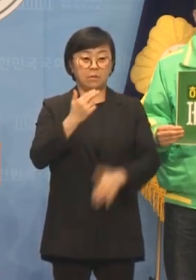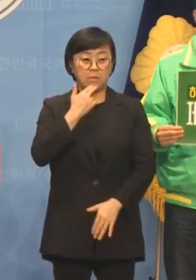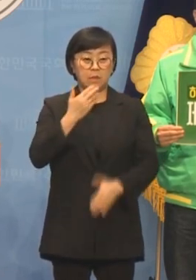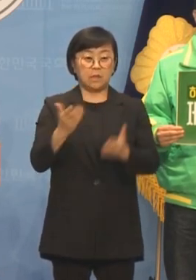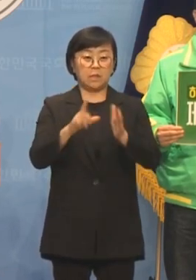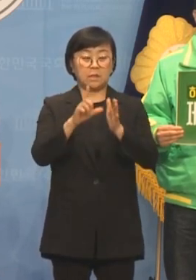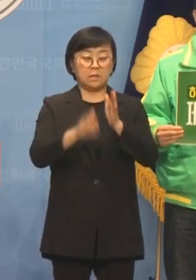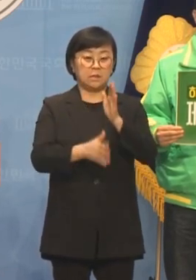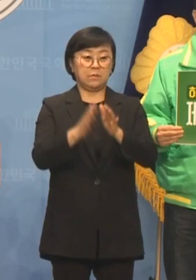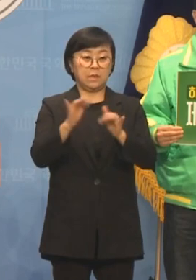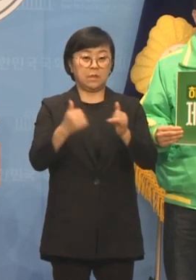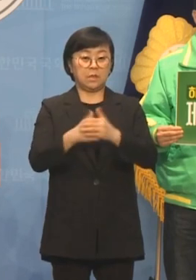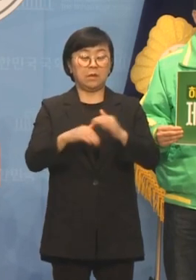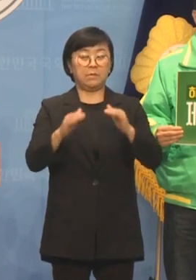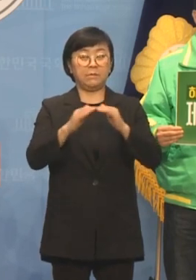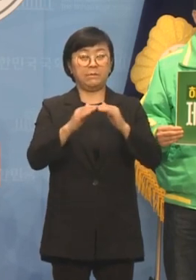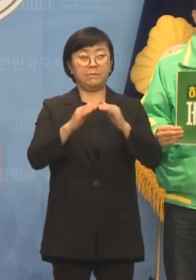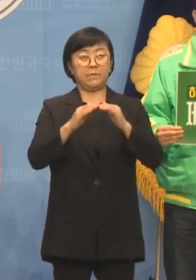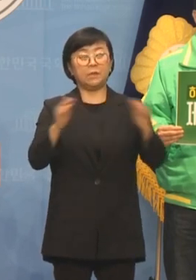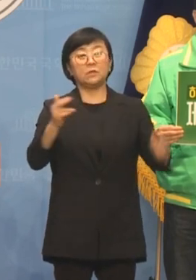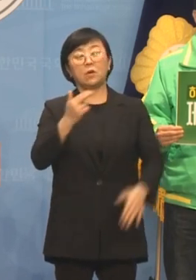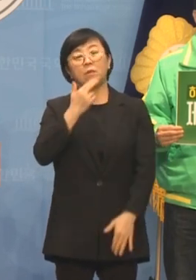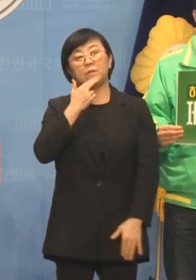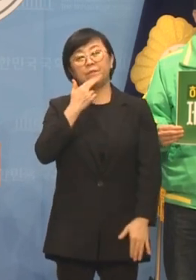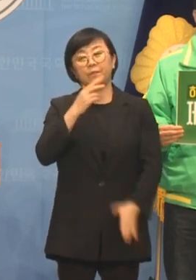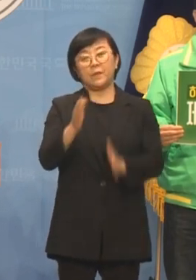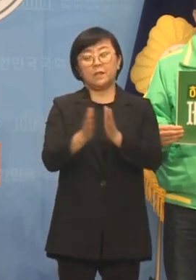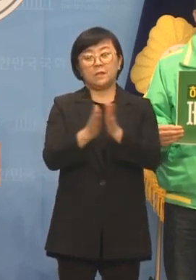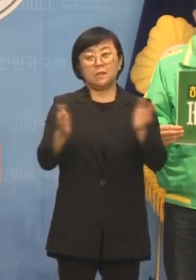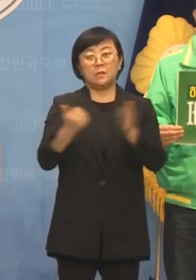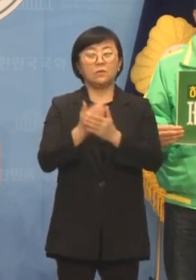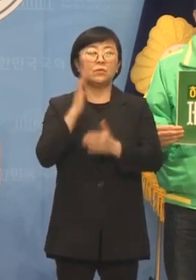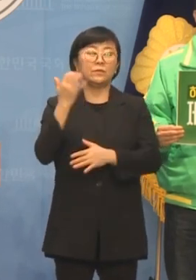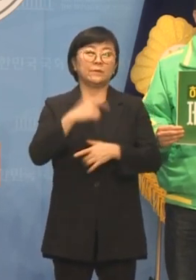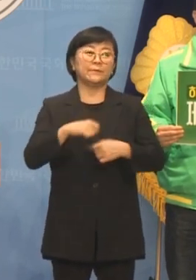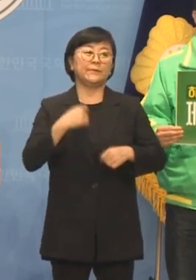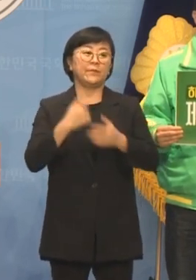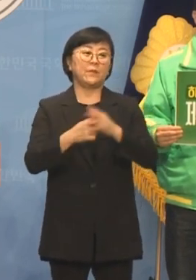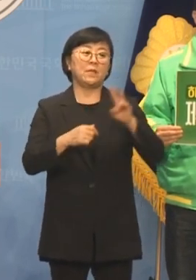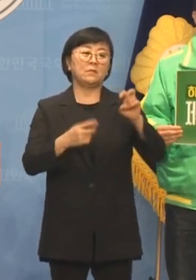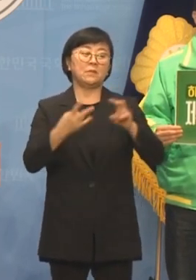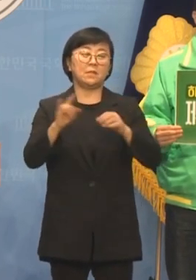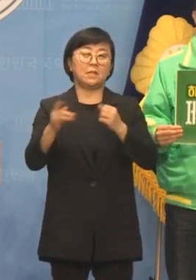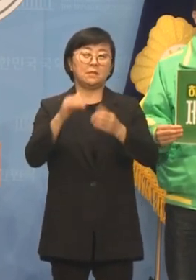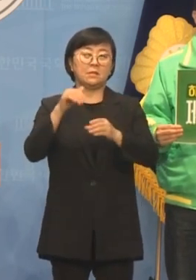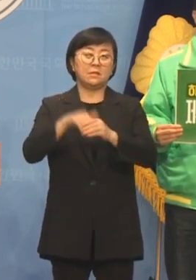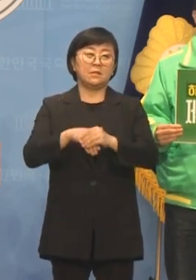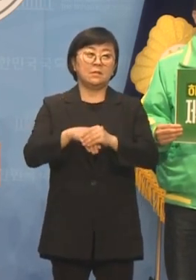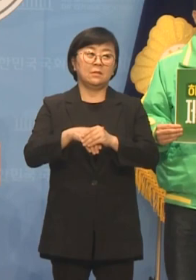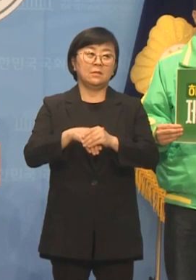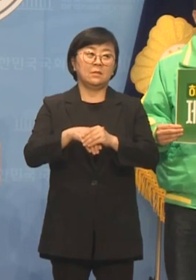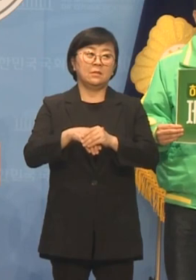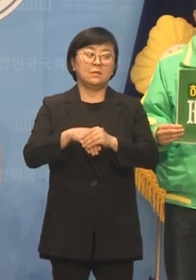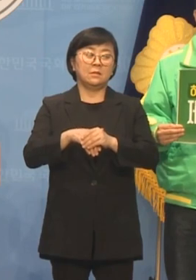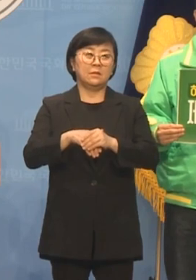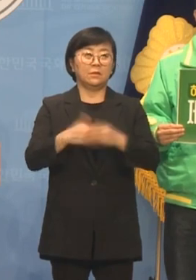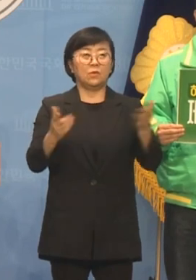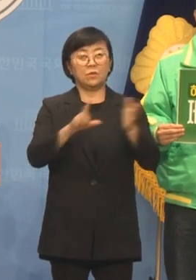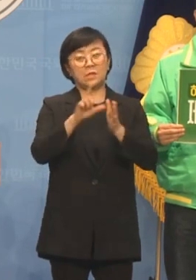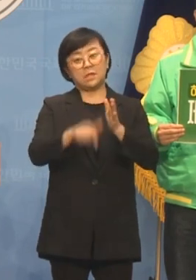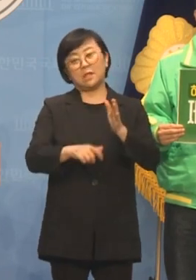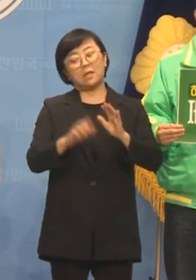일하 시민들의 시간 불평 등이 시작됩니다 녹색 정의당은 22대 총선이 노동시간 강요 사회가